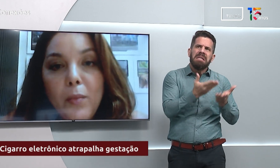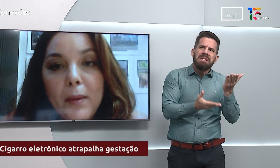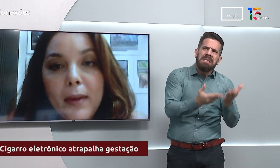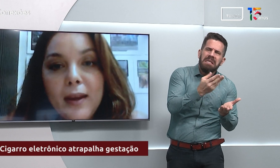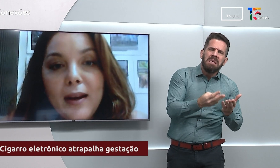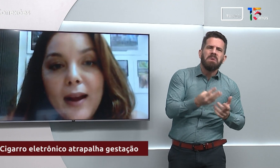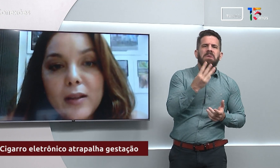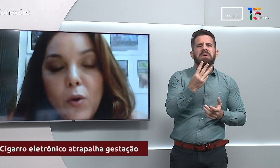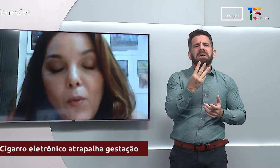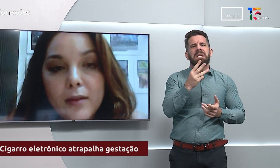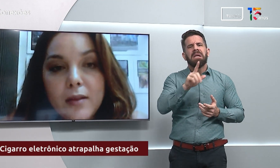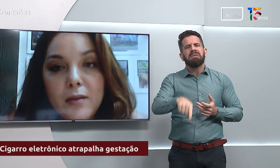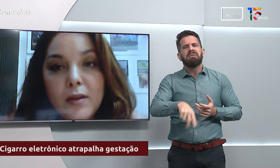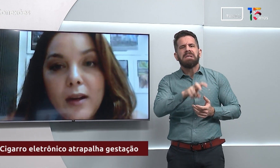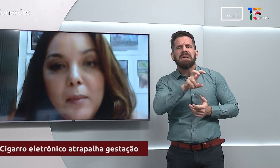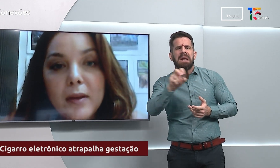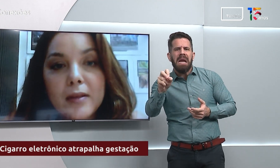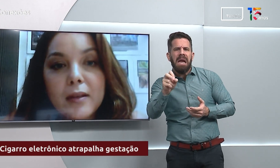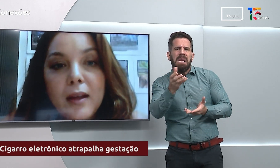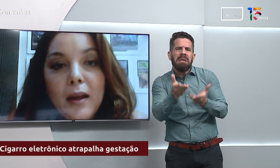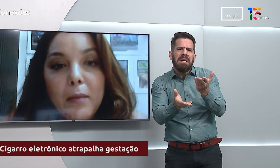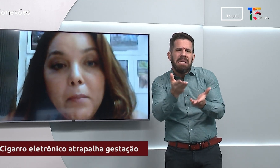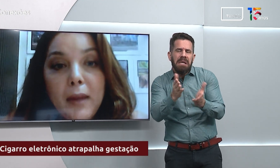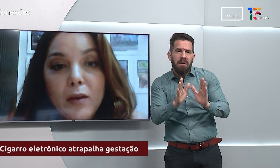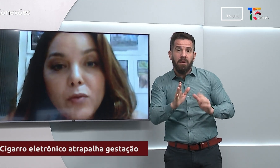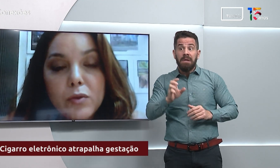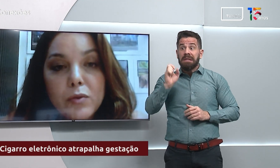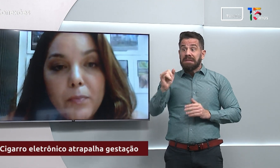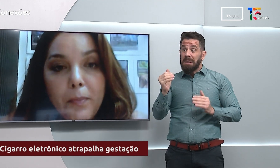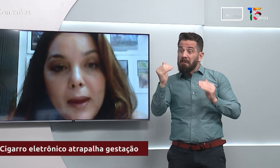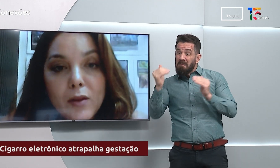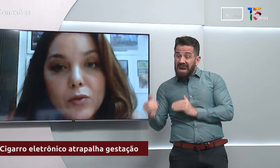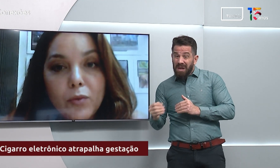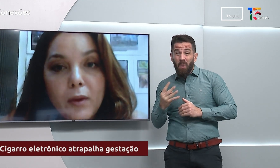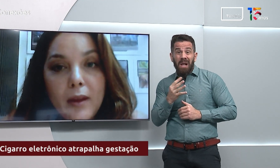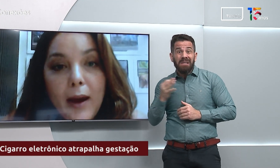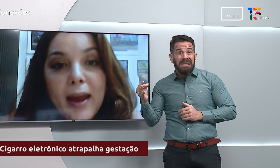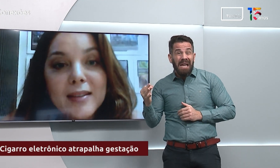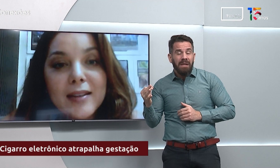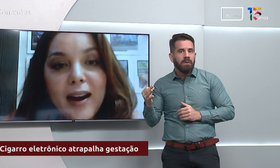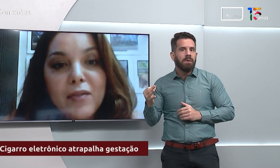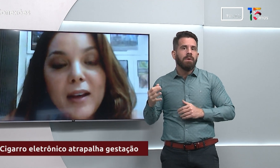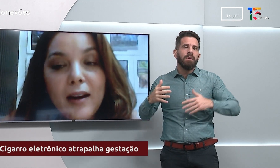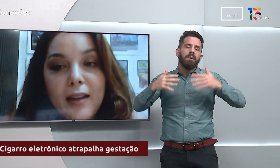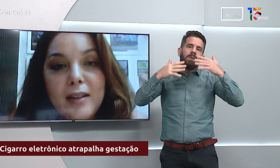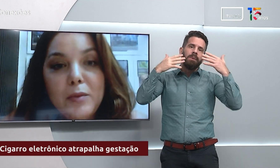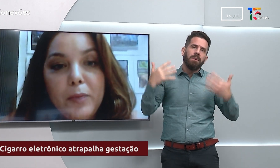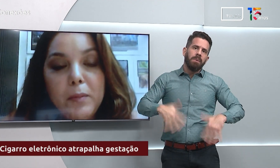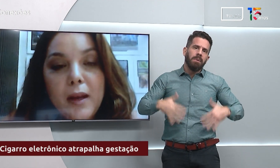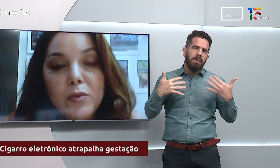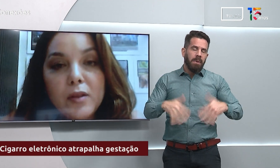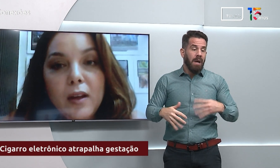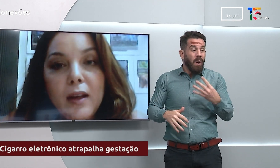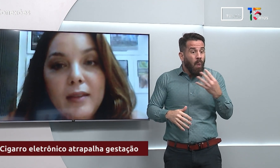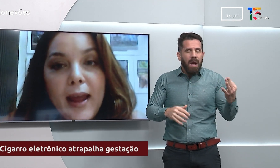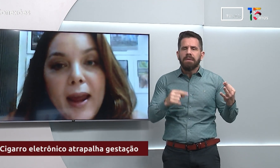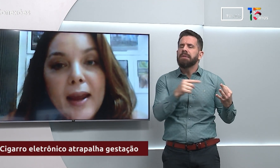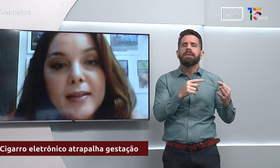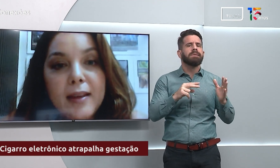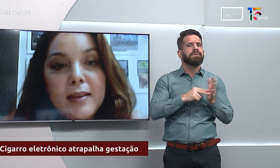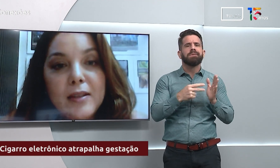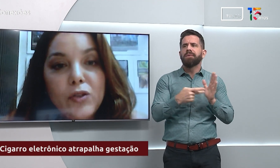usaram cigarro, esses bebês tinham em média 400 gramas a menos de peso comparado aos bebês